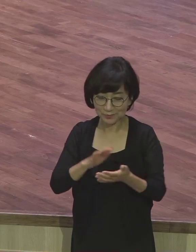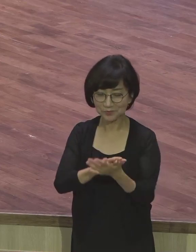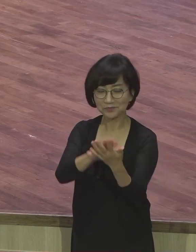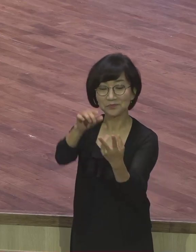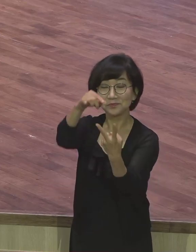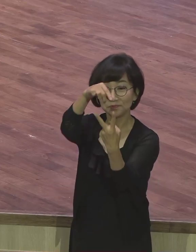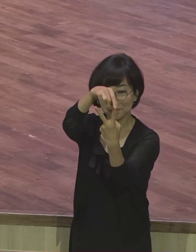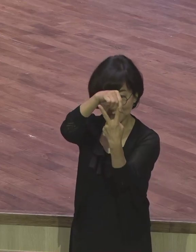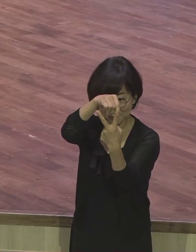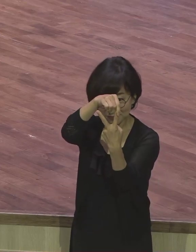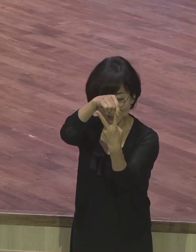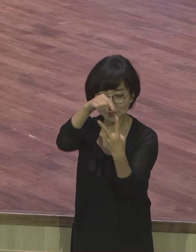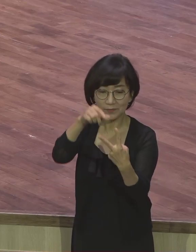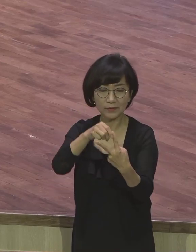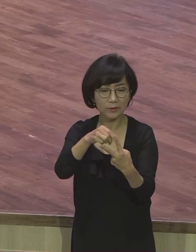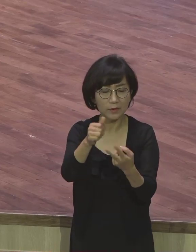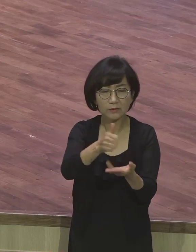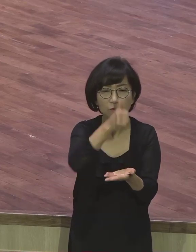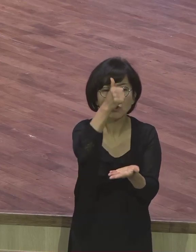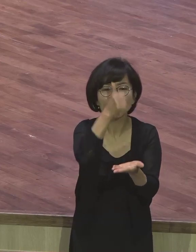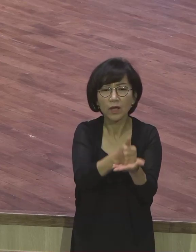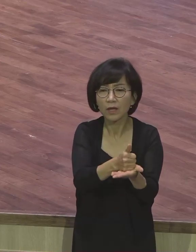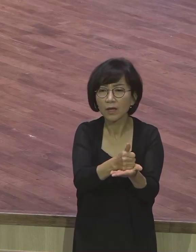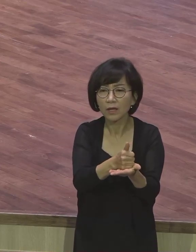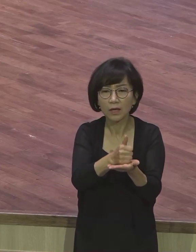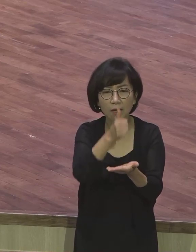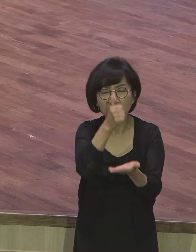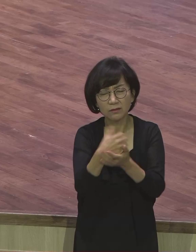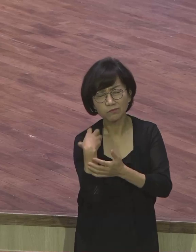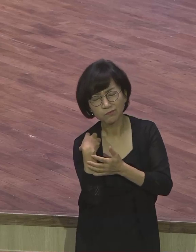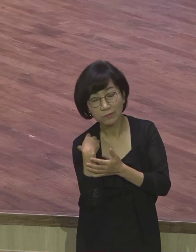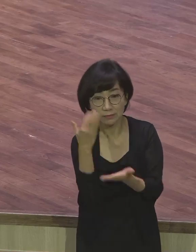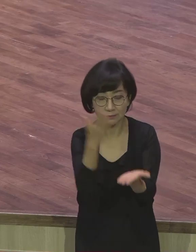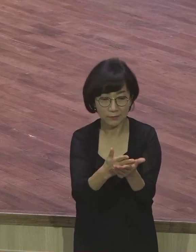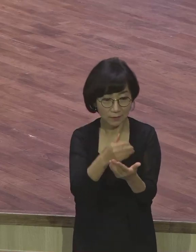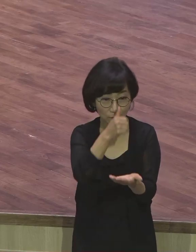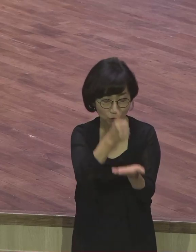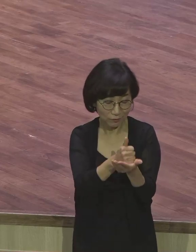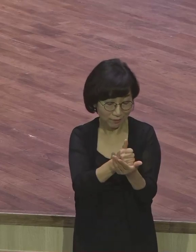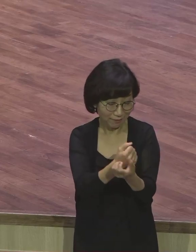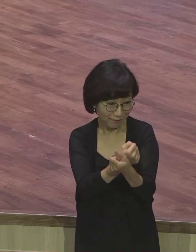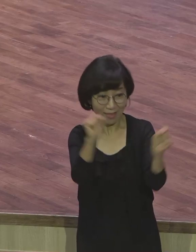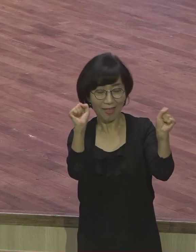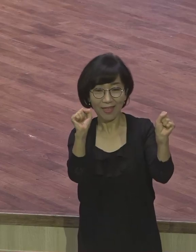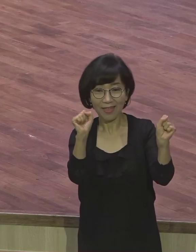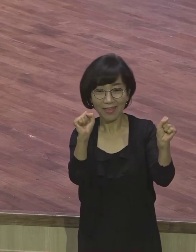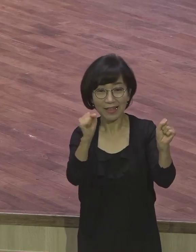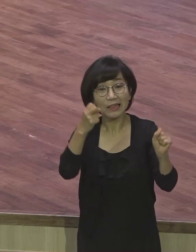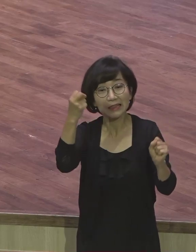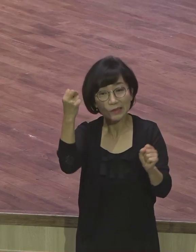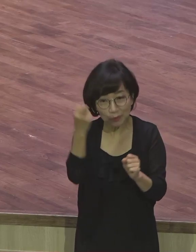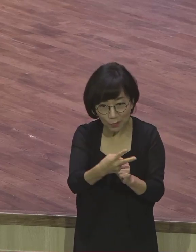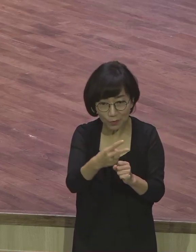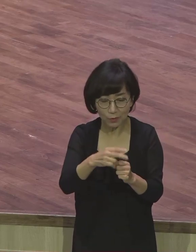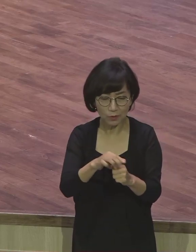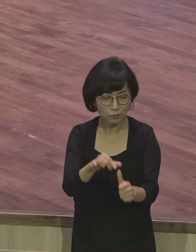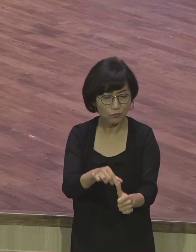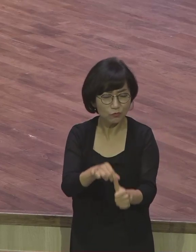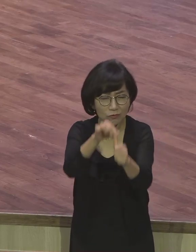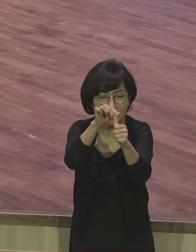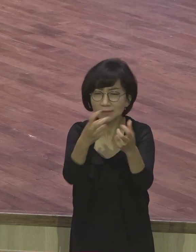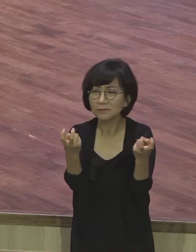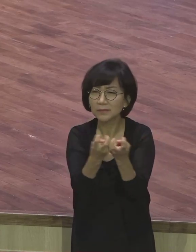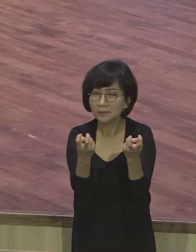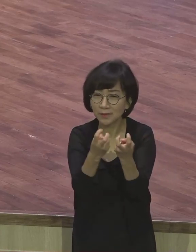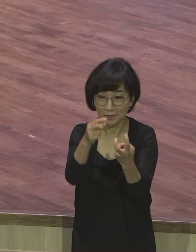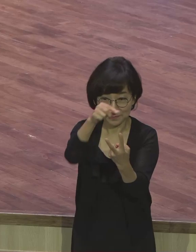하나는 어떻게 하면 죄 문제로부터 자유로울 수 있느냐, 또 어떻게 하면 구원을 얻을